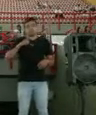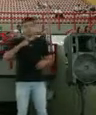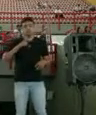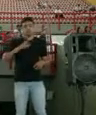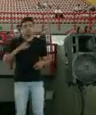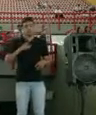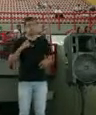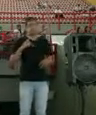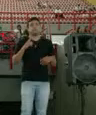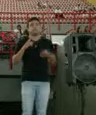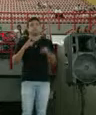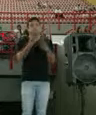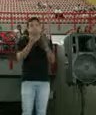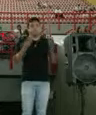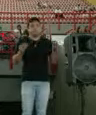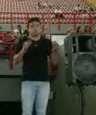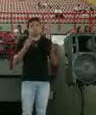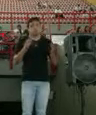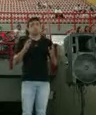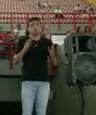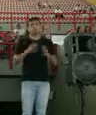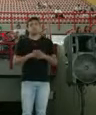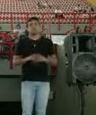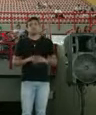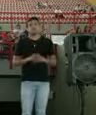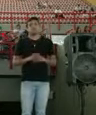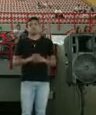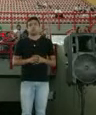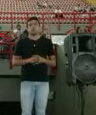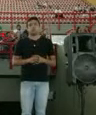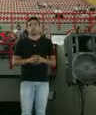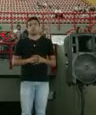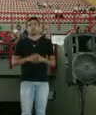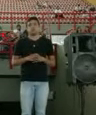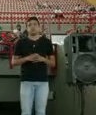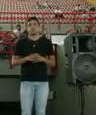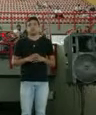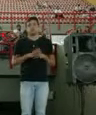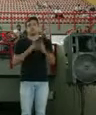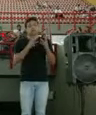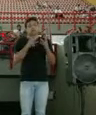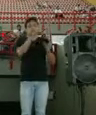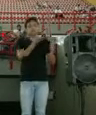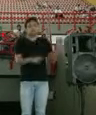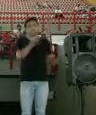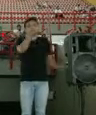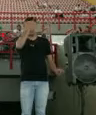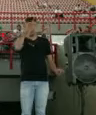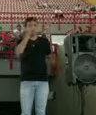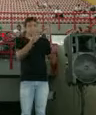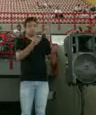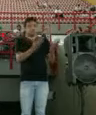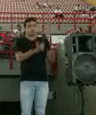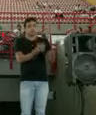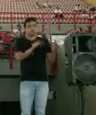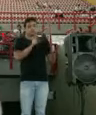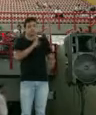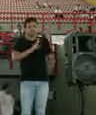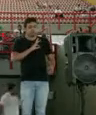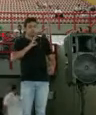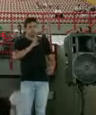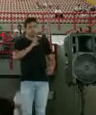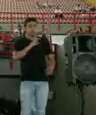Muitos dos escoteiros, olha que questão interessante, bem contextualizada, viu? Muitos dos escoteiros estavam em